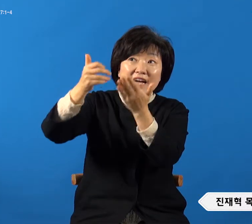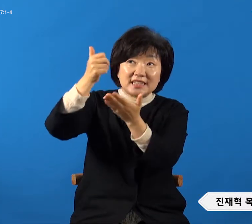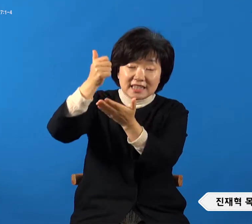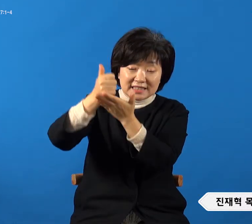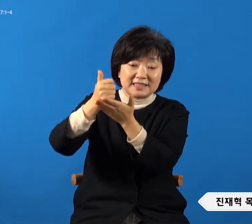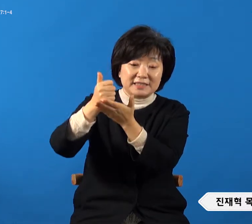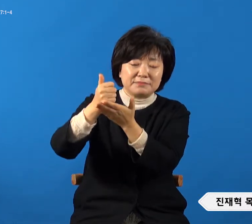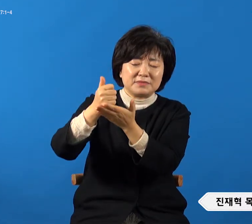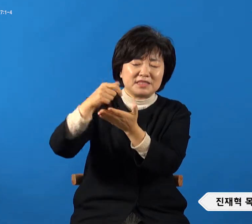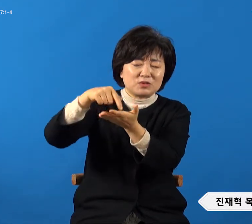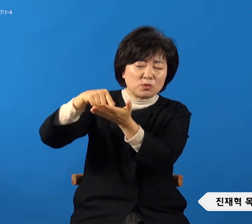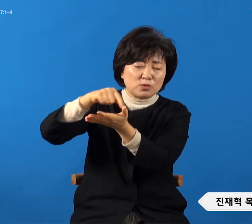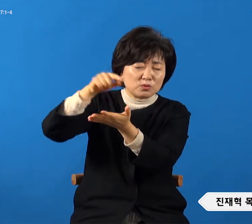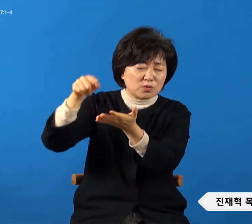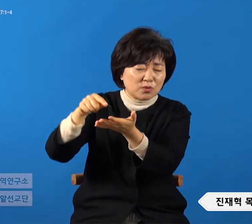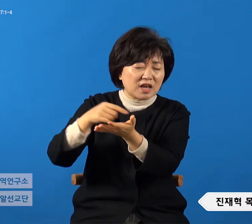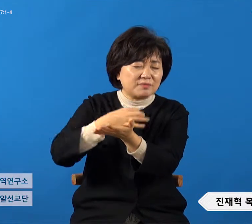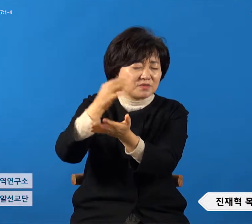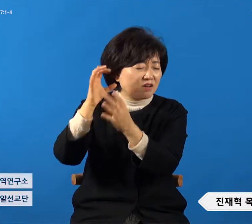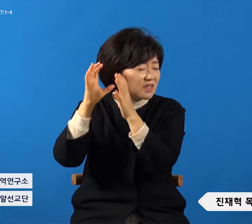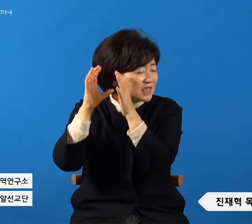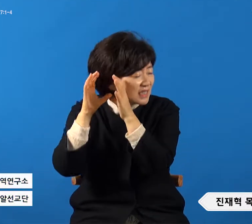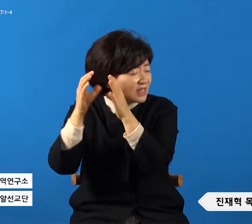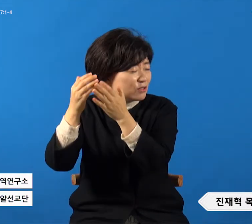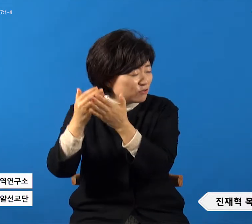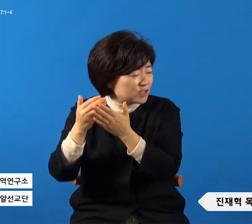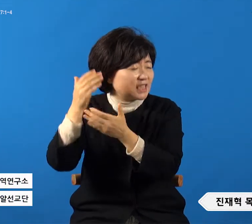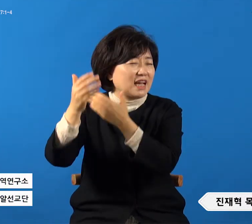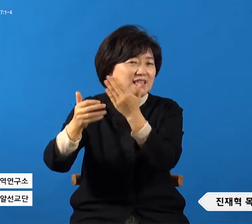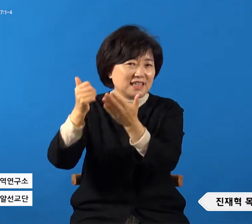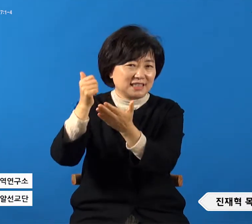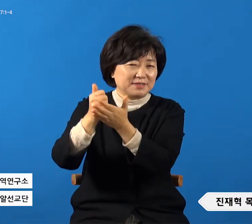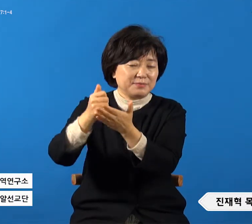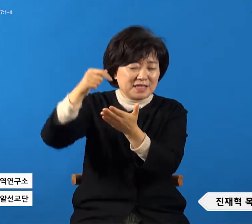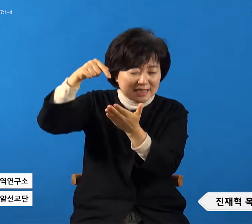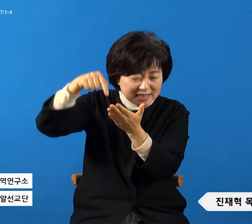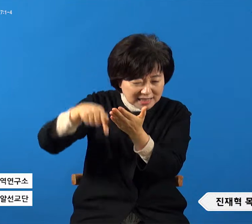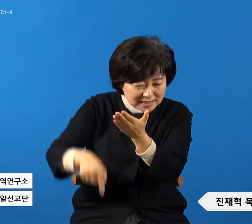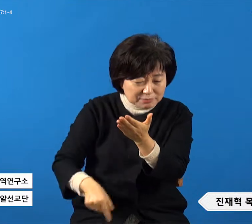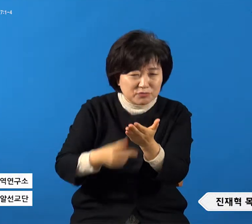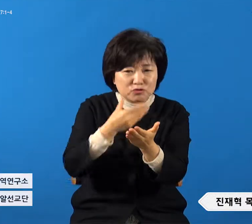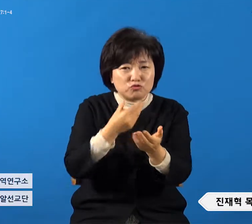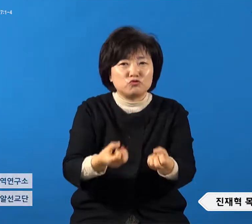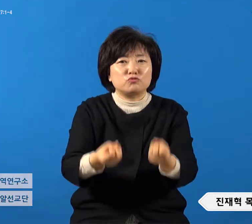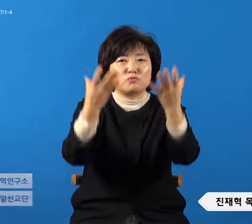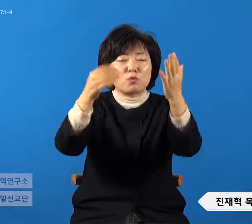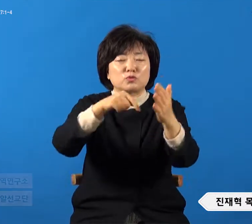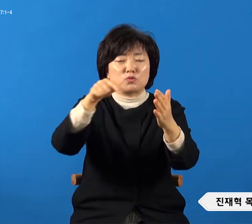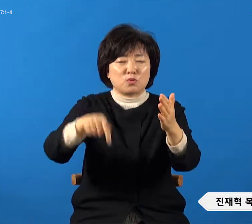가운데 우리에게 음성을 들려주시는 하나님, 그 고독의 깊은 축복 가운데